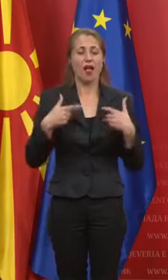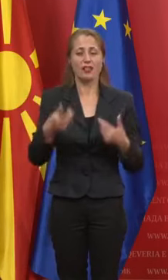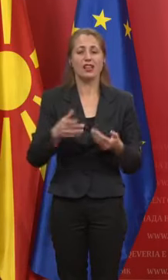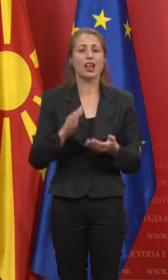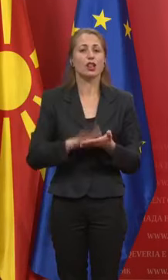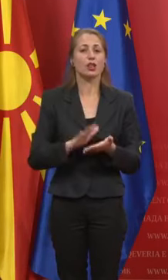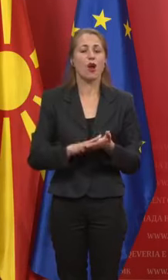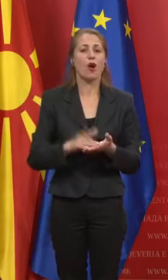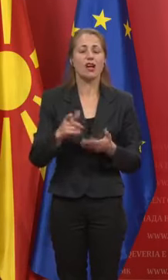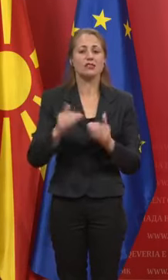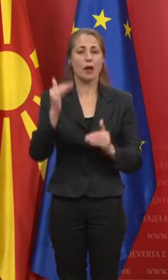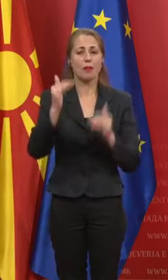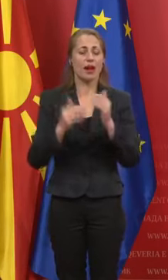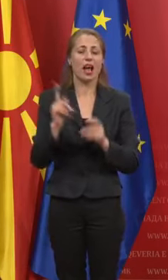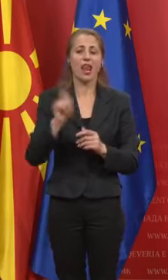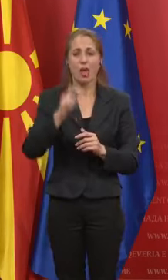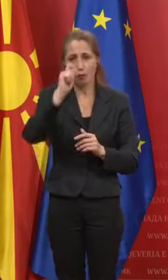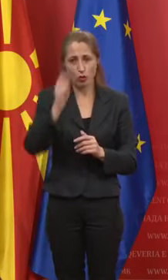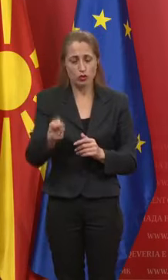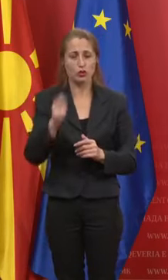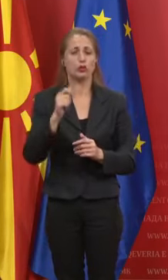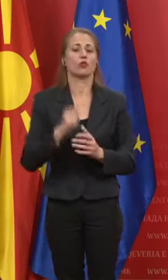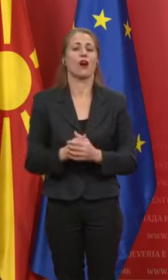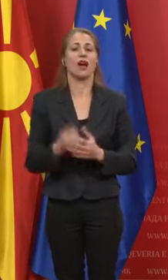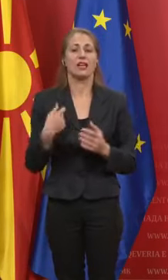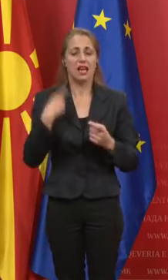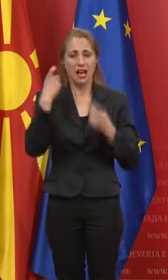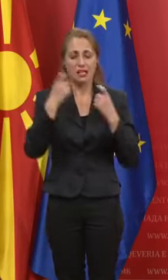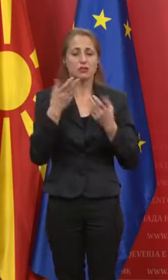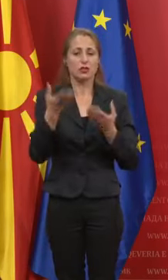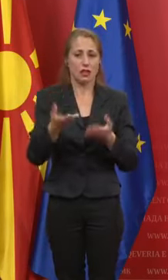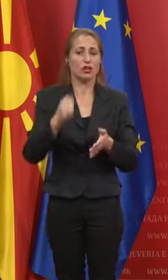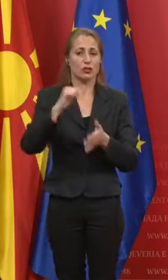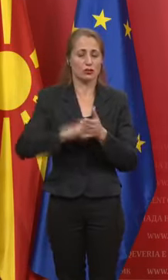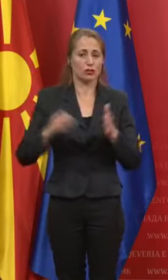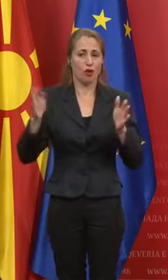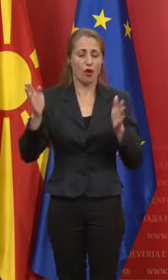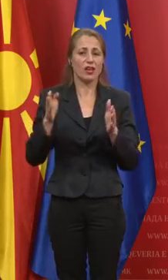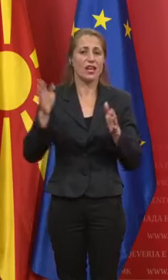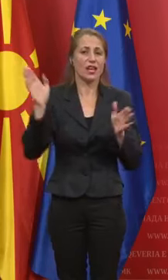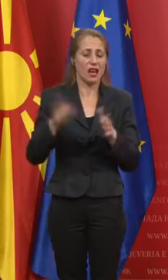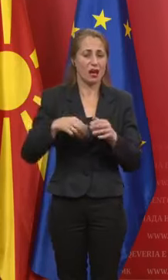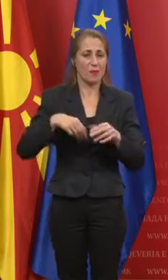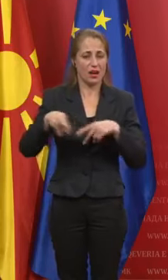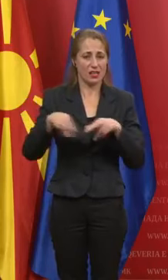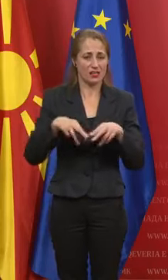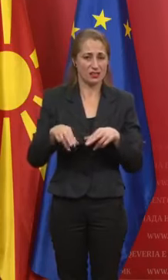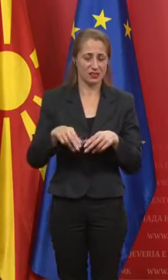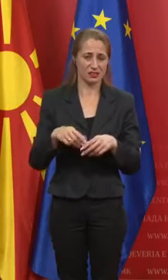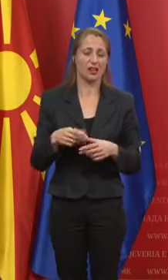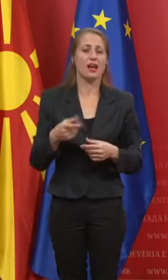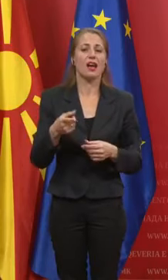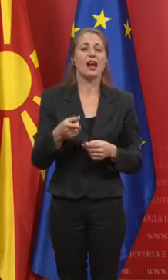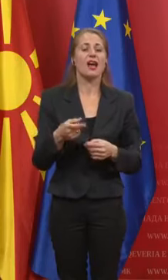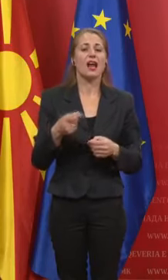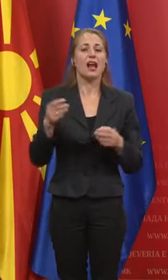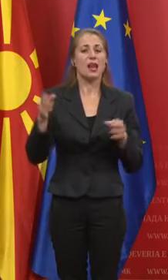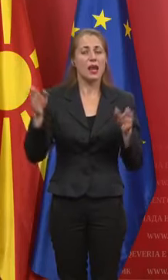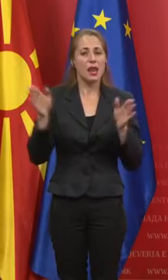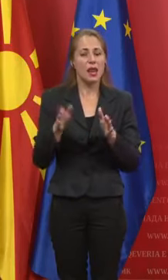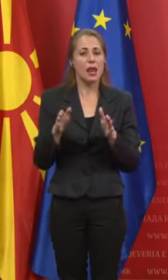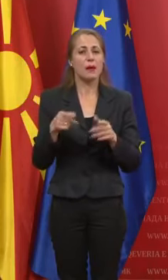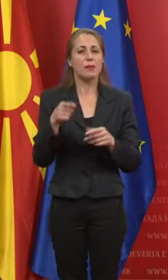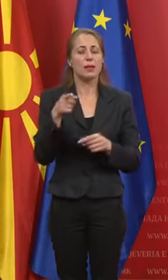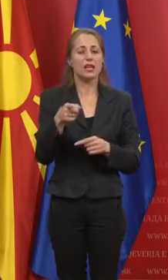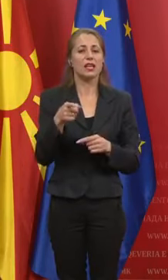мерките едноставно не се почитуваат. И затоа размислуваме дури и за вакви рестрикции, и затоа ваквите препореки. За, на некој начин лимитирање